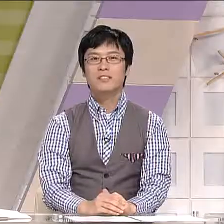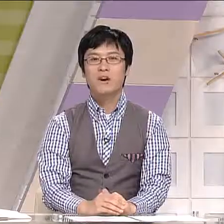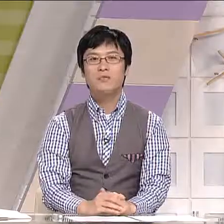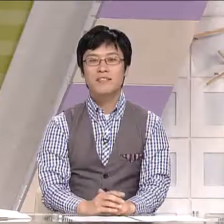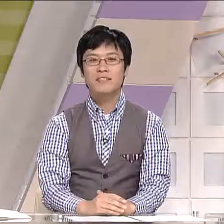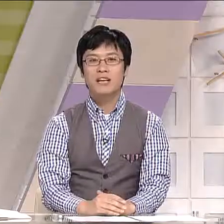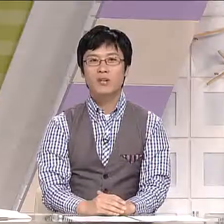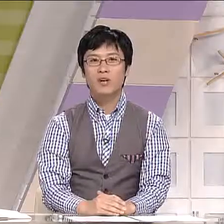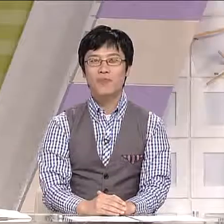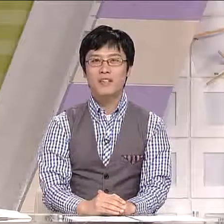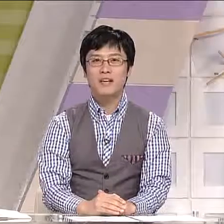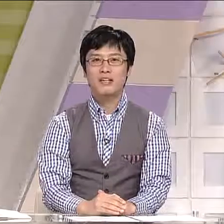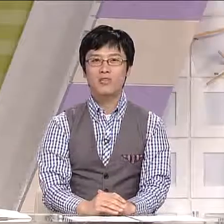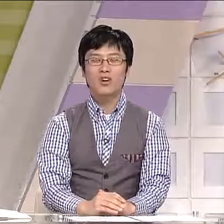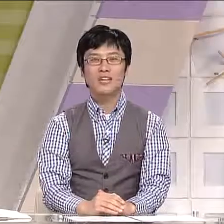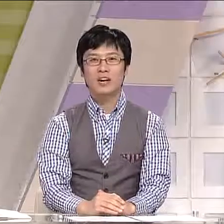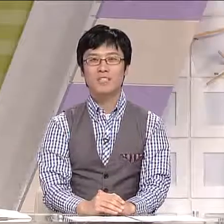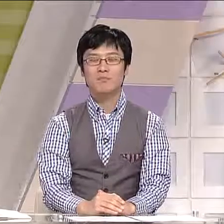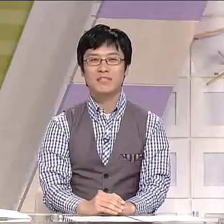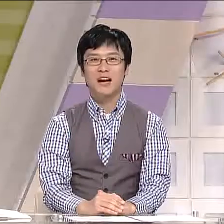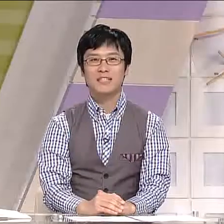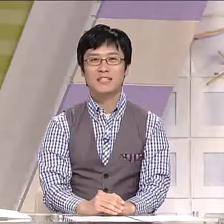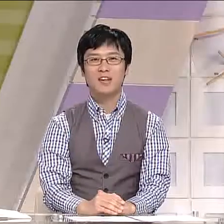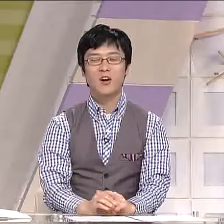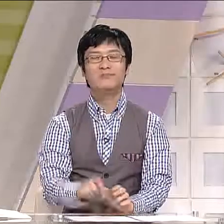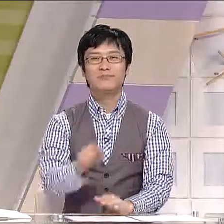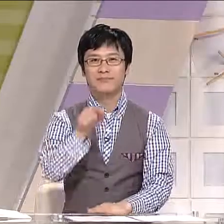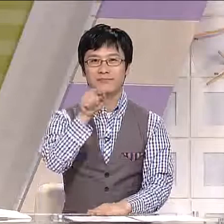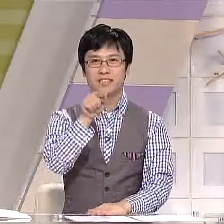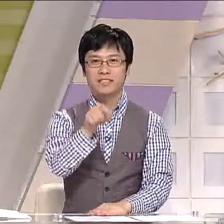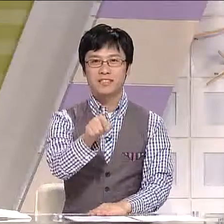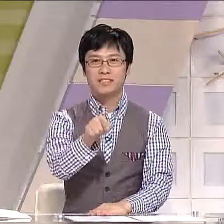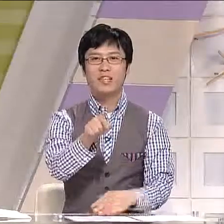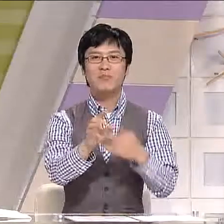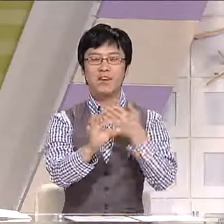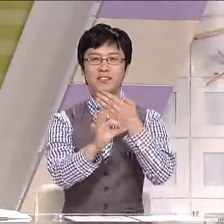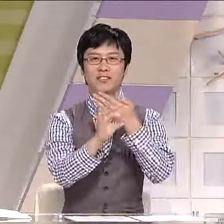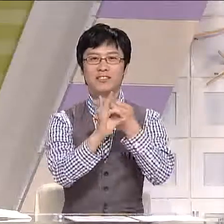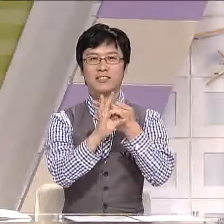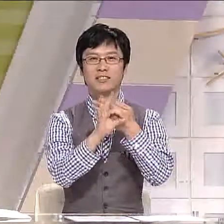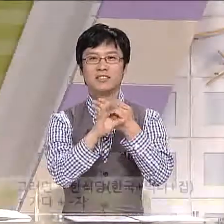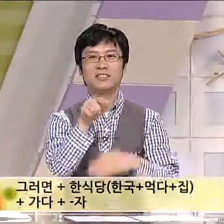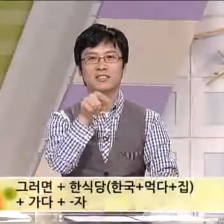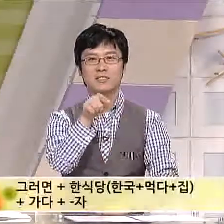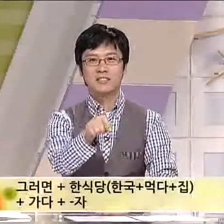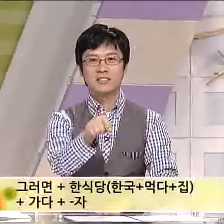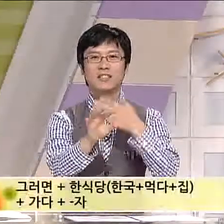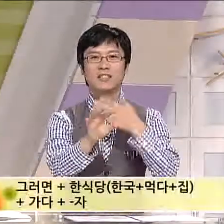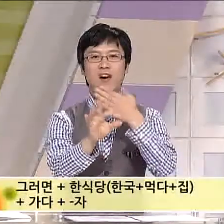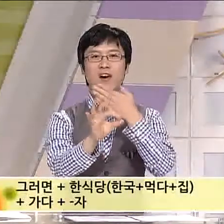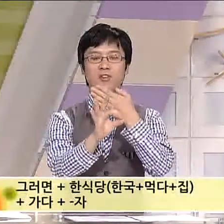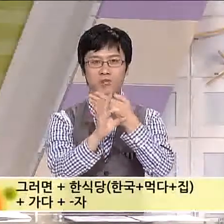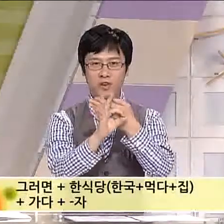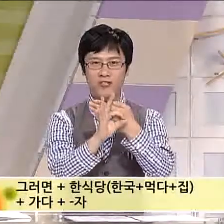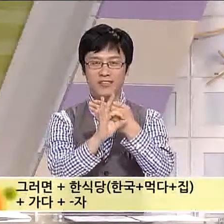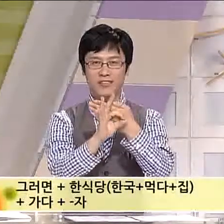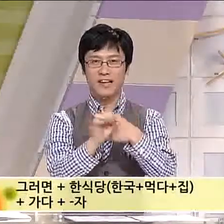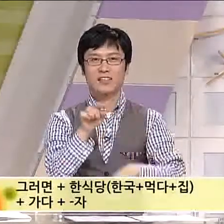그럼 한식당으로 갑시다. 라는 수화가 나왔습니다. 자 그럼 그렇다면 그 러 면. 자